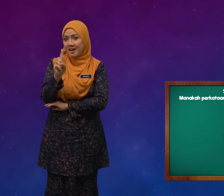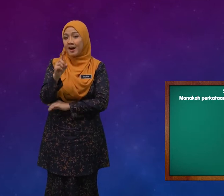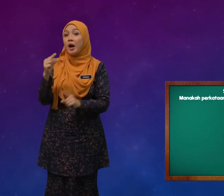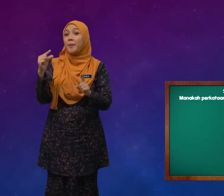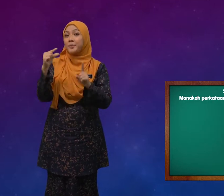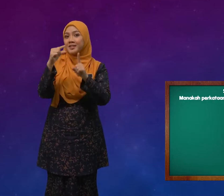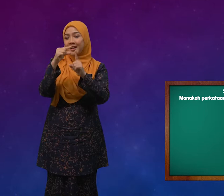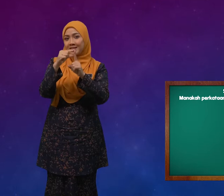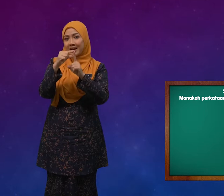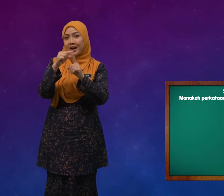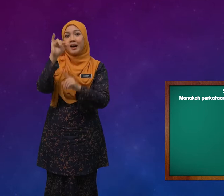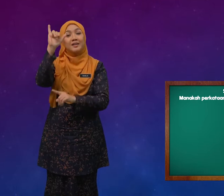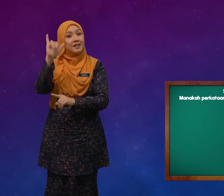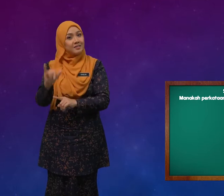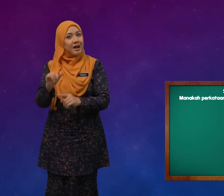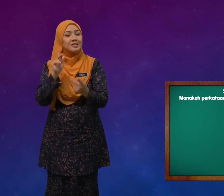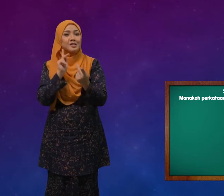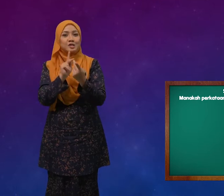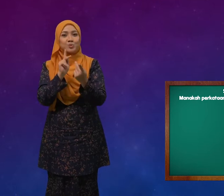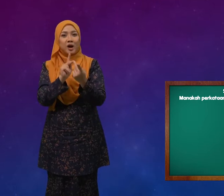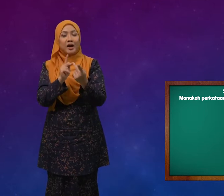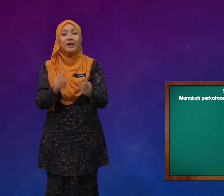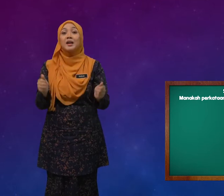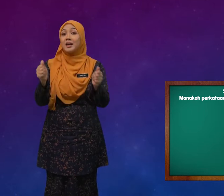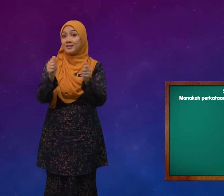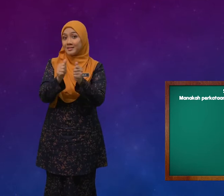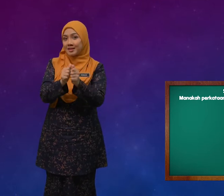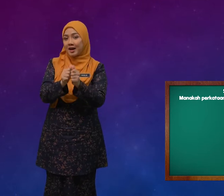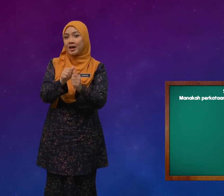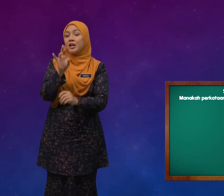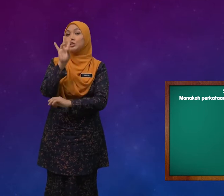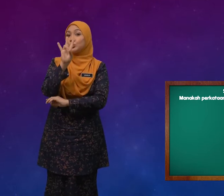Manakah perkataan yang sesuai dengan